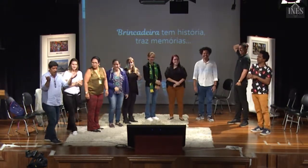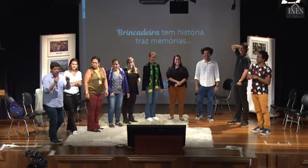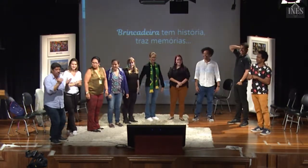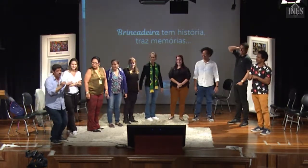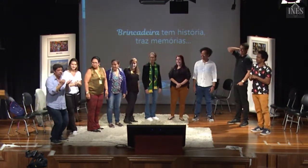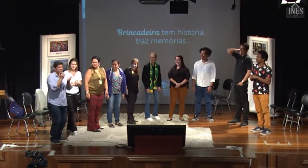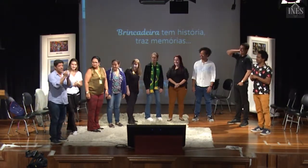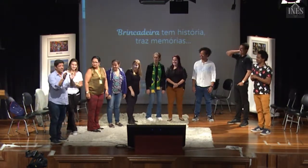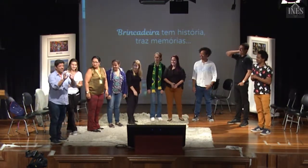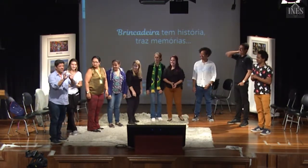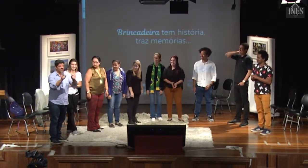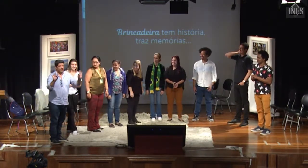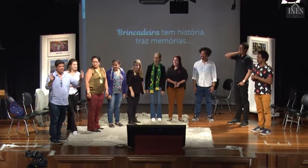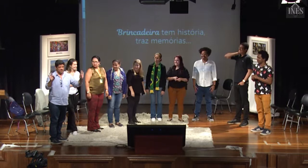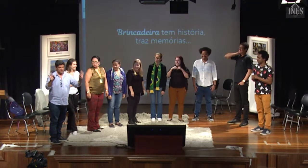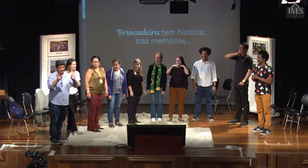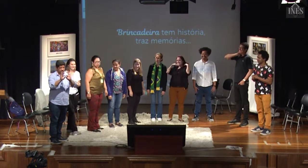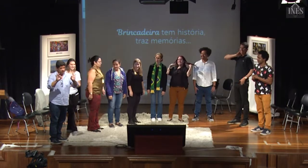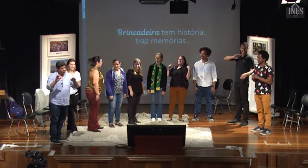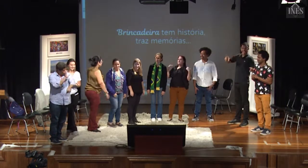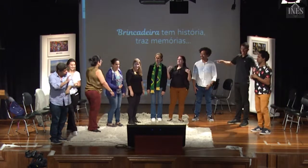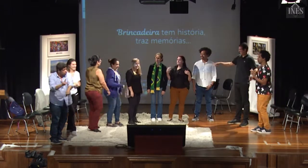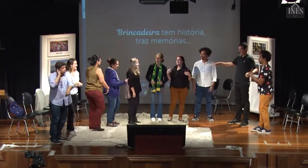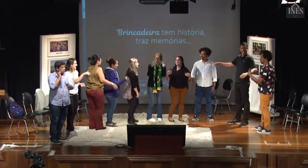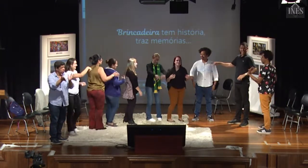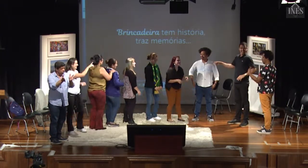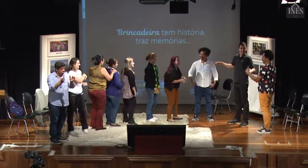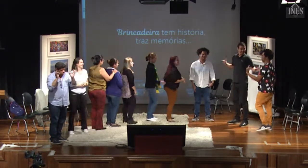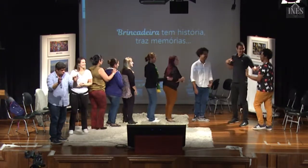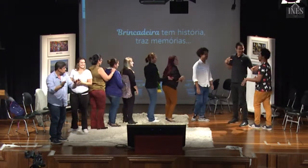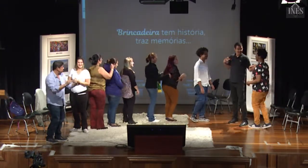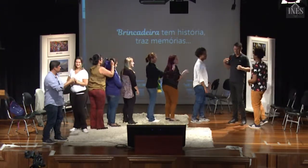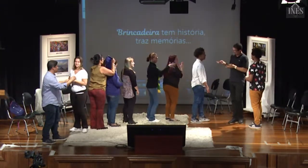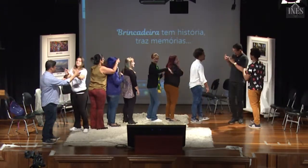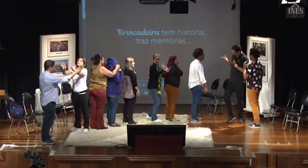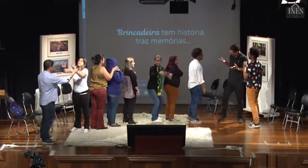Bom, agora eu vou aumentar a dificuldade. Vou fazer uma frase. Da cultura surda, tá?